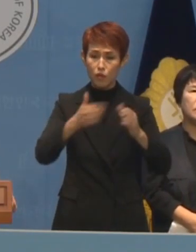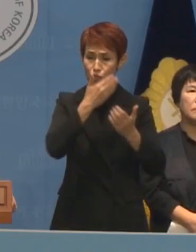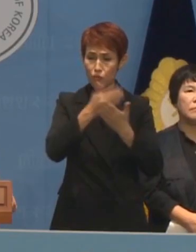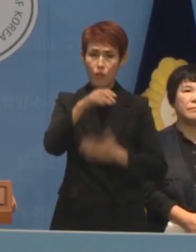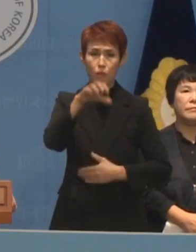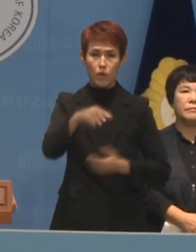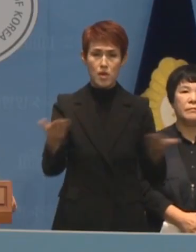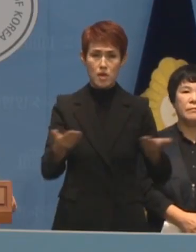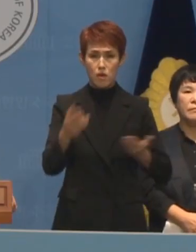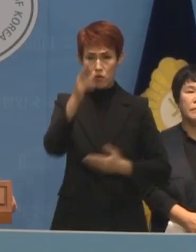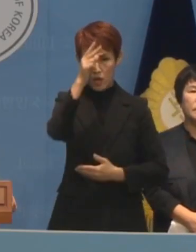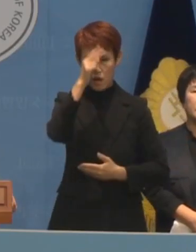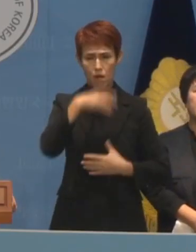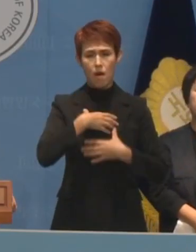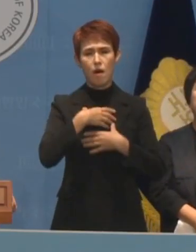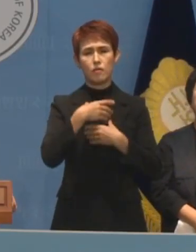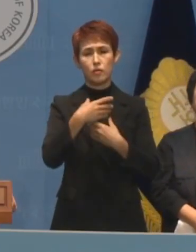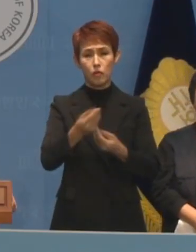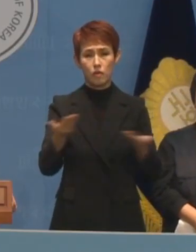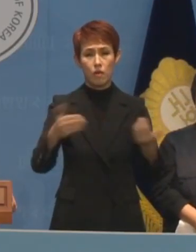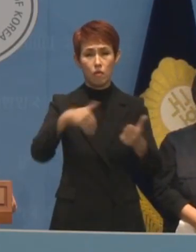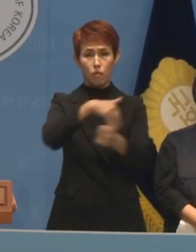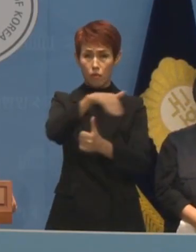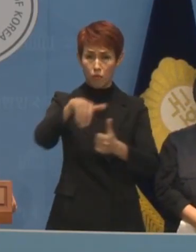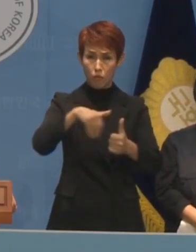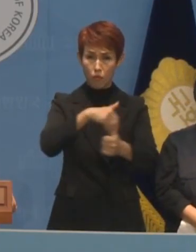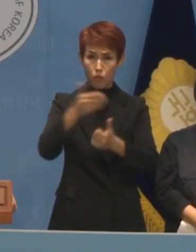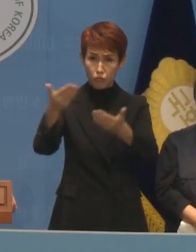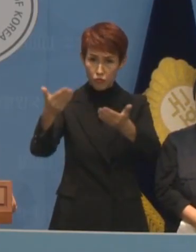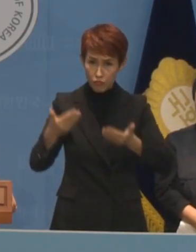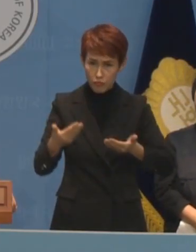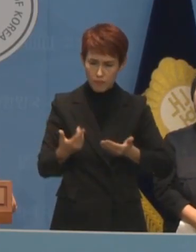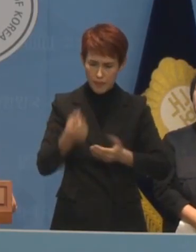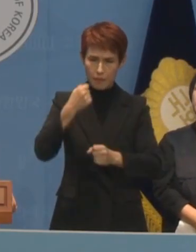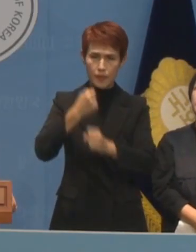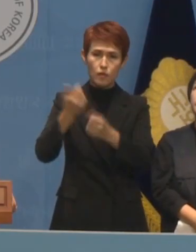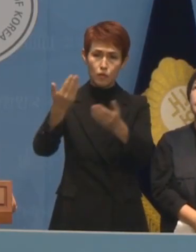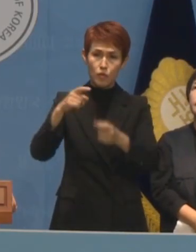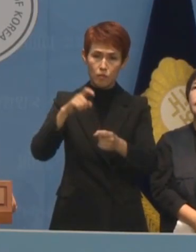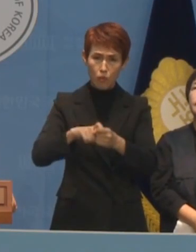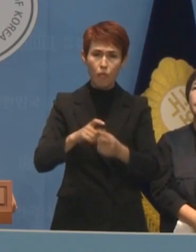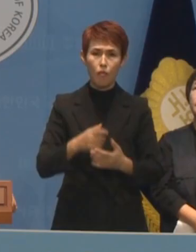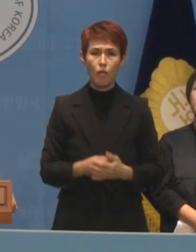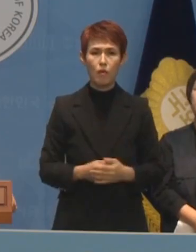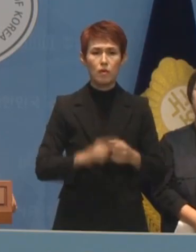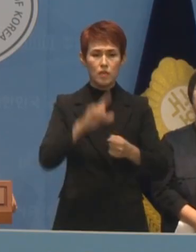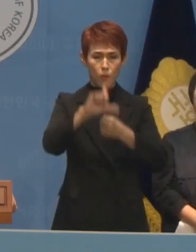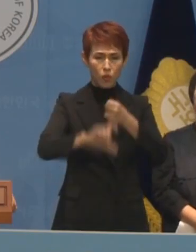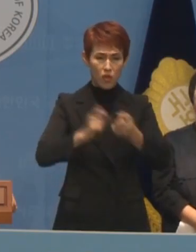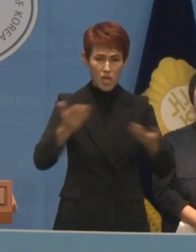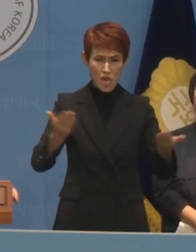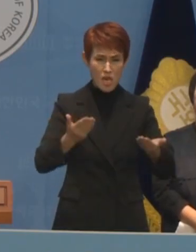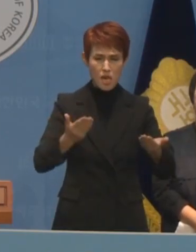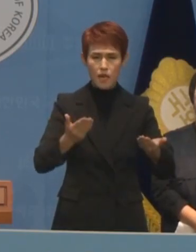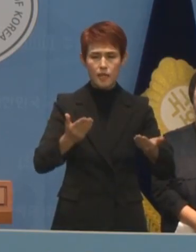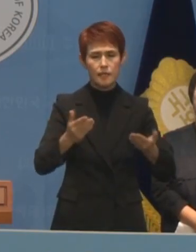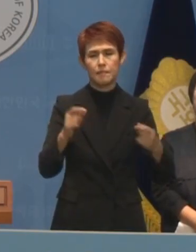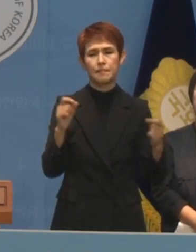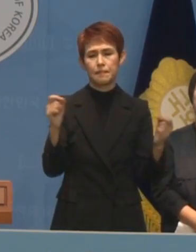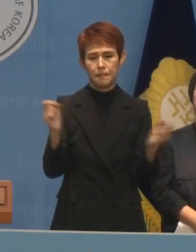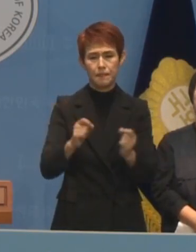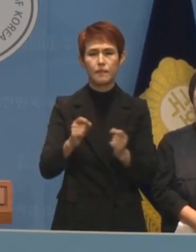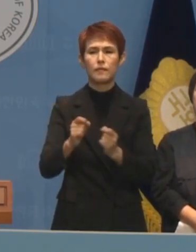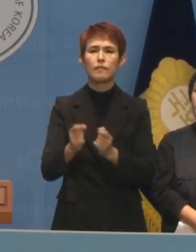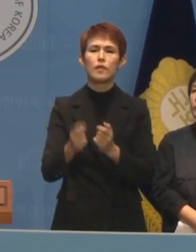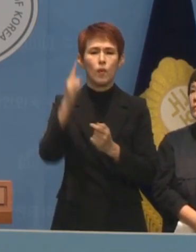근무하는 청원경찰의 안정적인 근무 환경의 조성을 위하여 15년의 근속 연수를 단축할 수 있도록